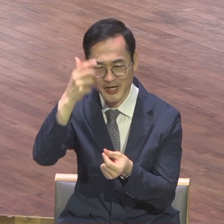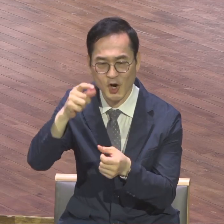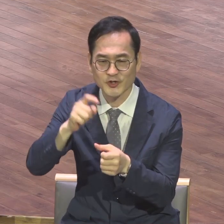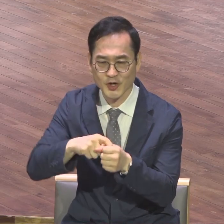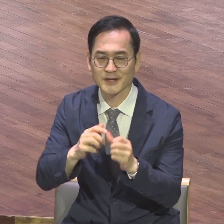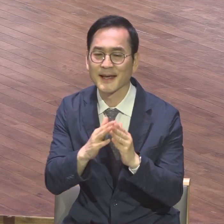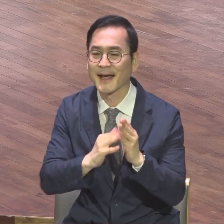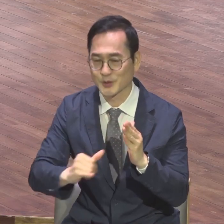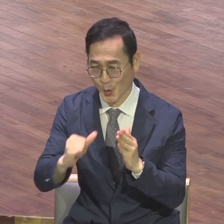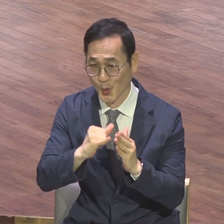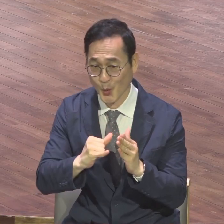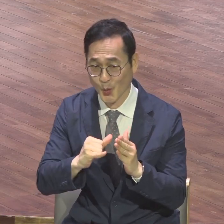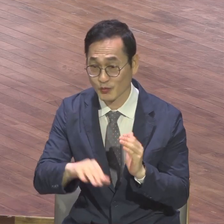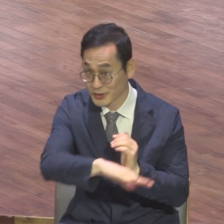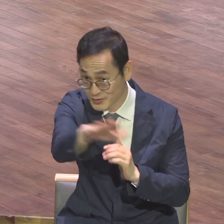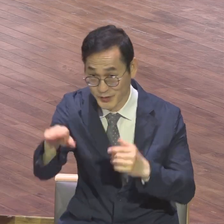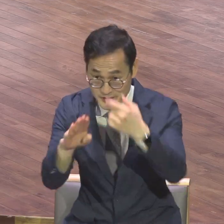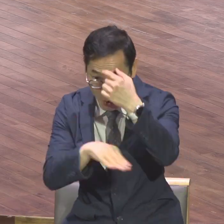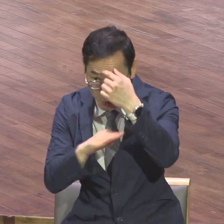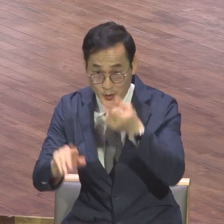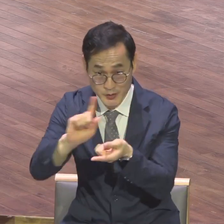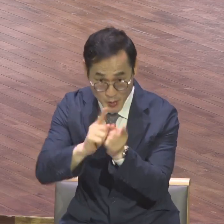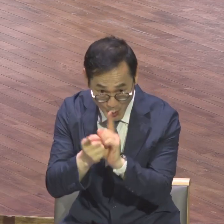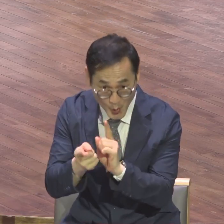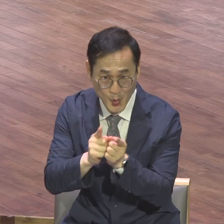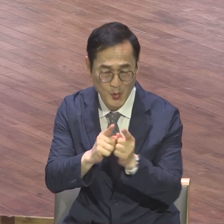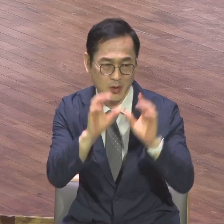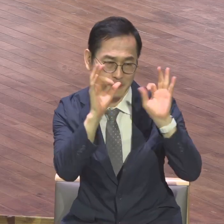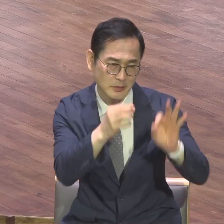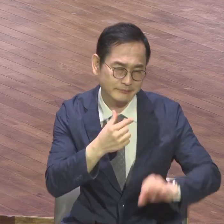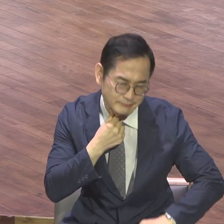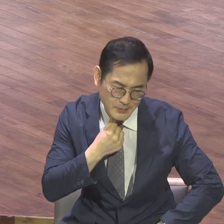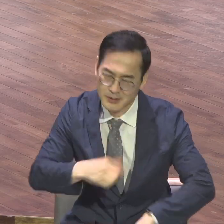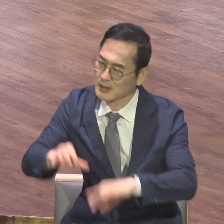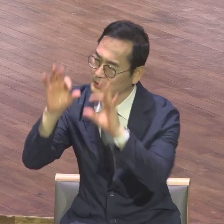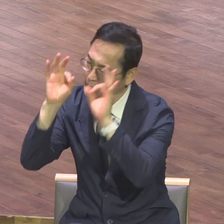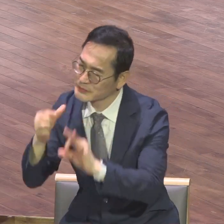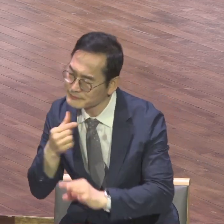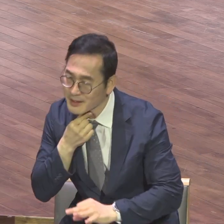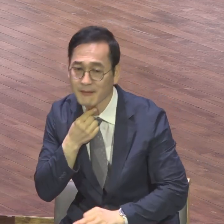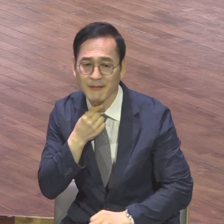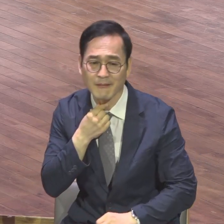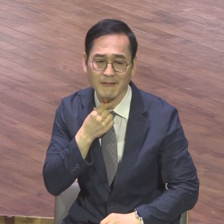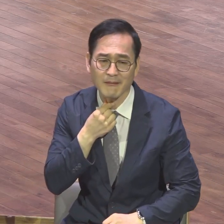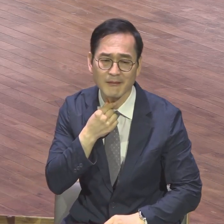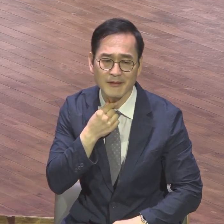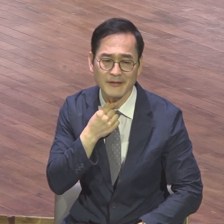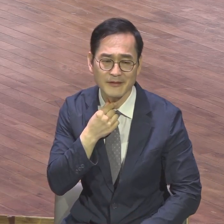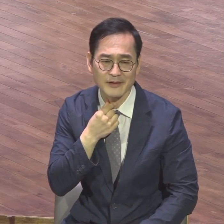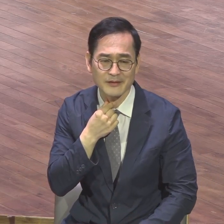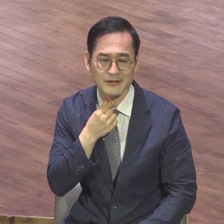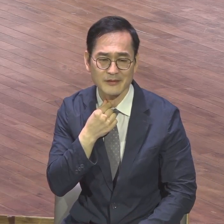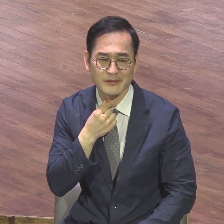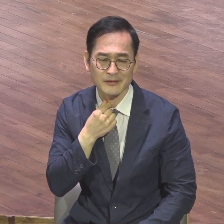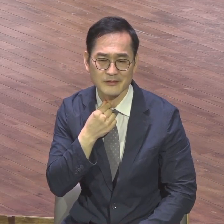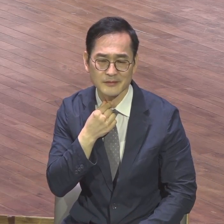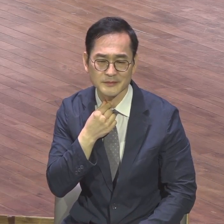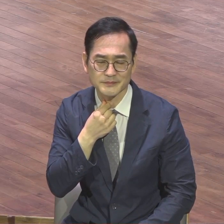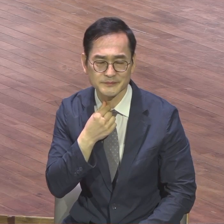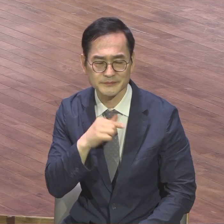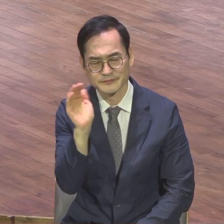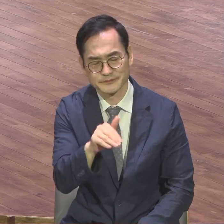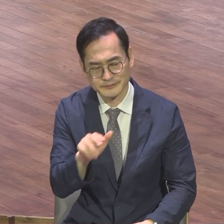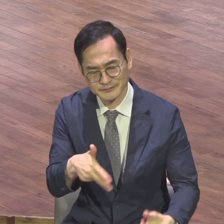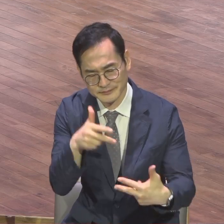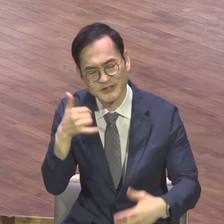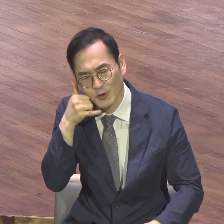가족도 우리 성도들도 그렇게 보고 싶은 마음, 각 부서, 각 지역 사역하는 독립자들